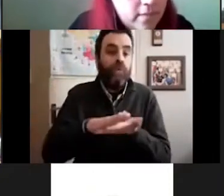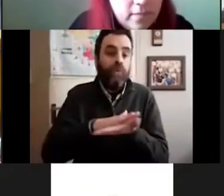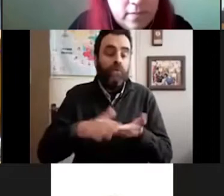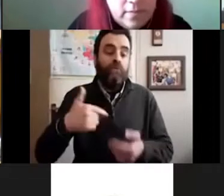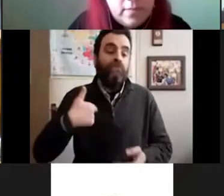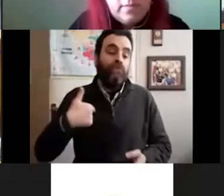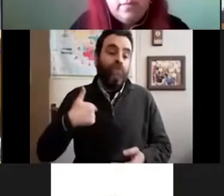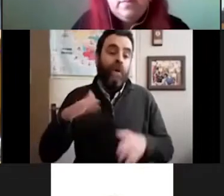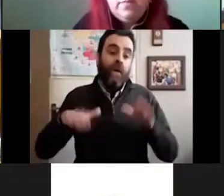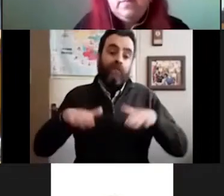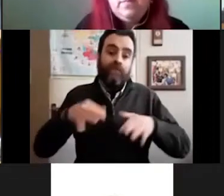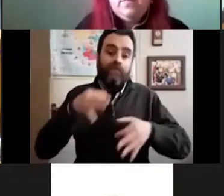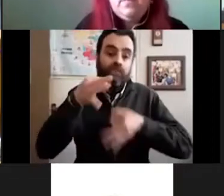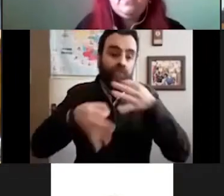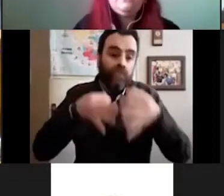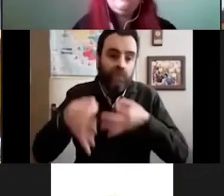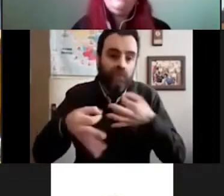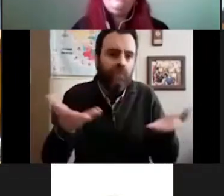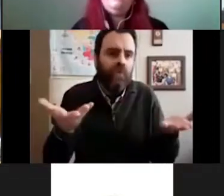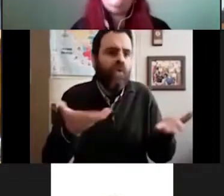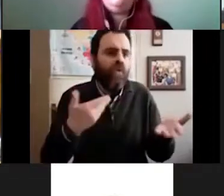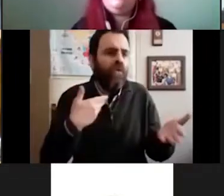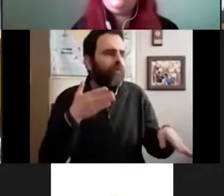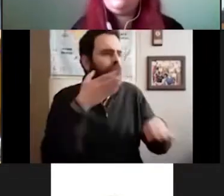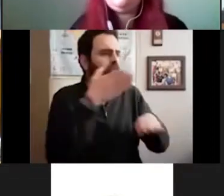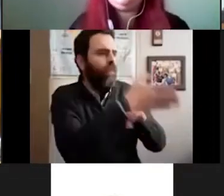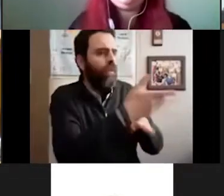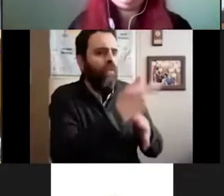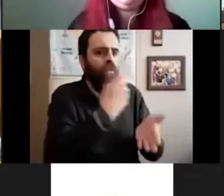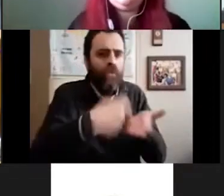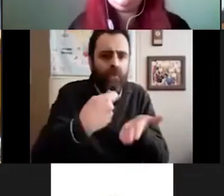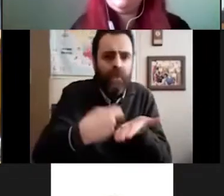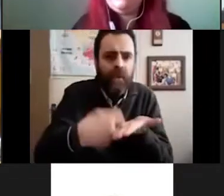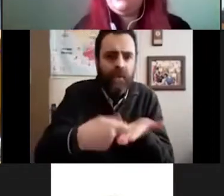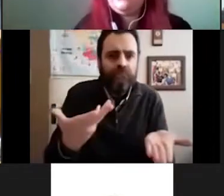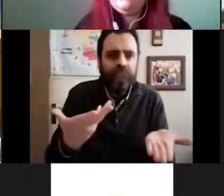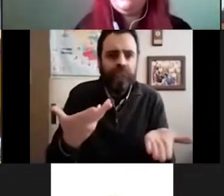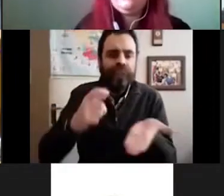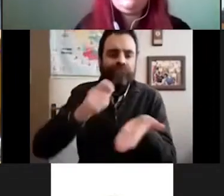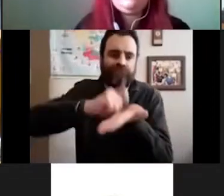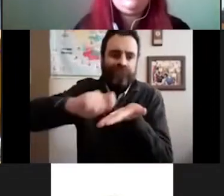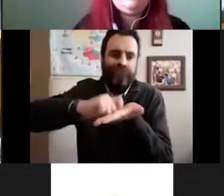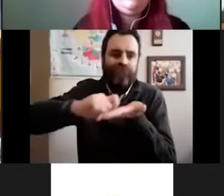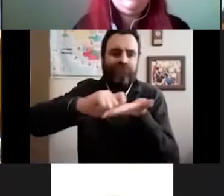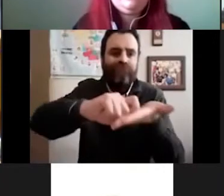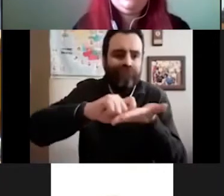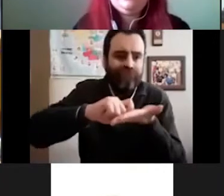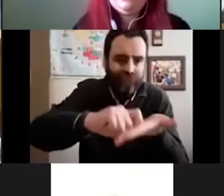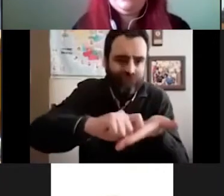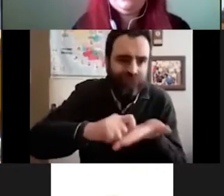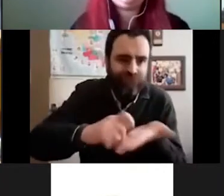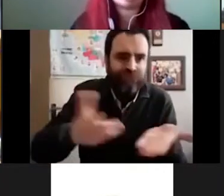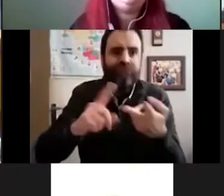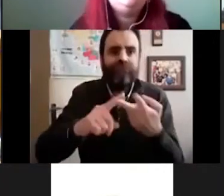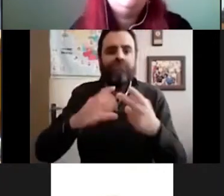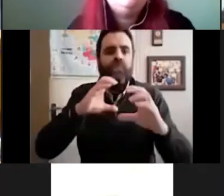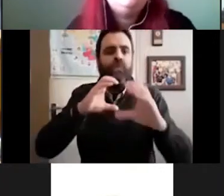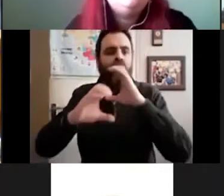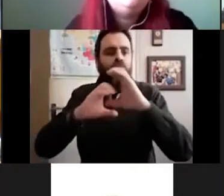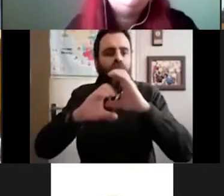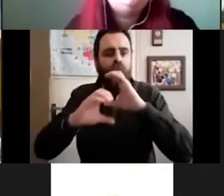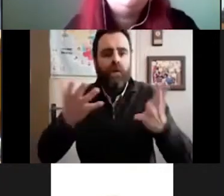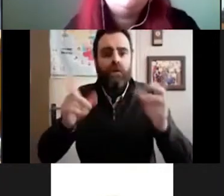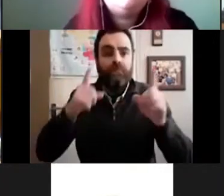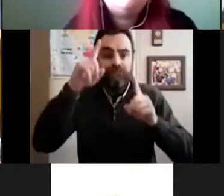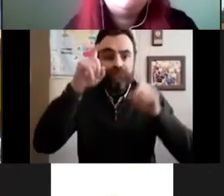barreras, que es muy difícil, ¿sí? Por ejemplo, yo a veces cuento cuando voy a comprar, tengo que